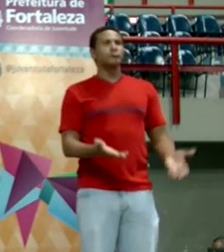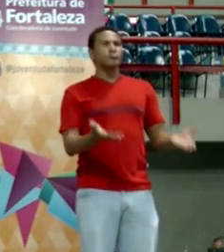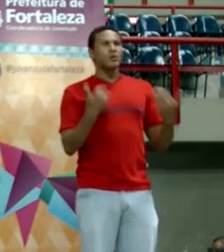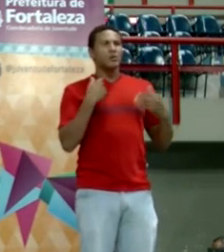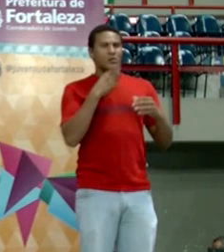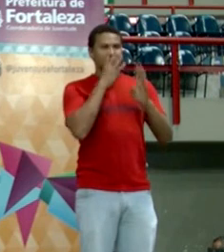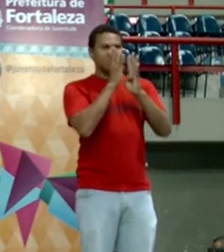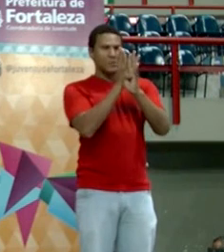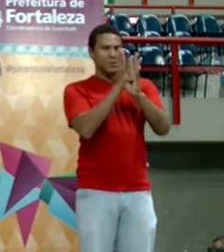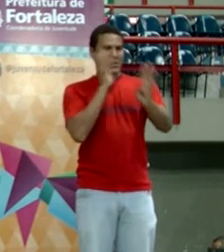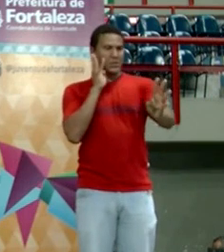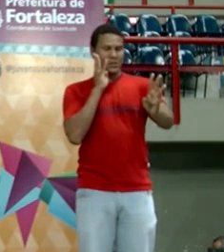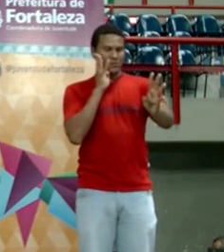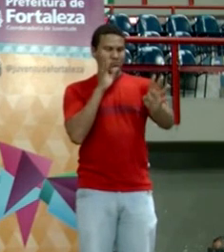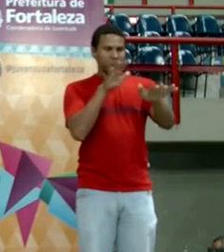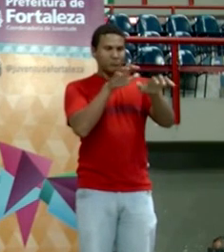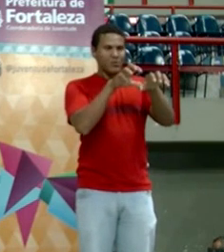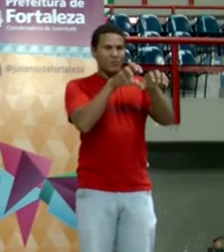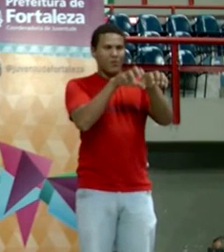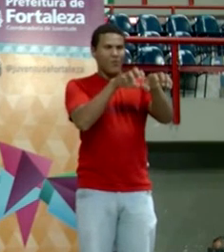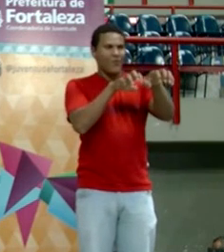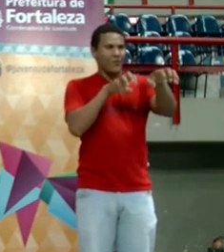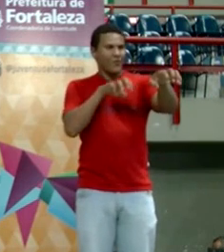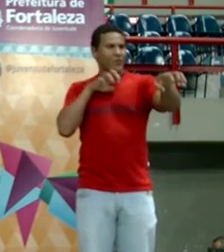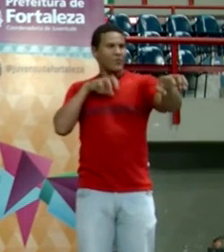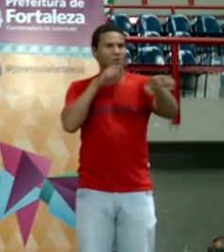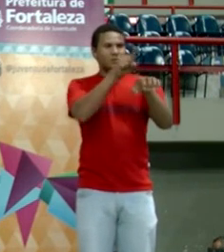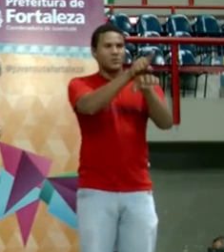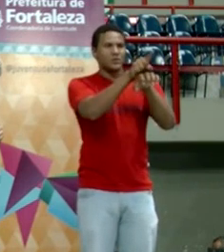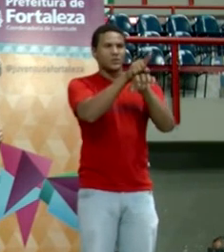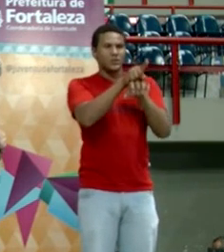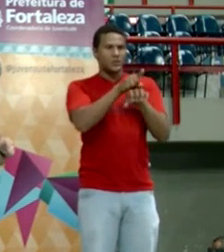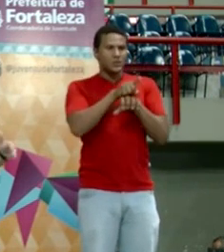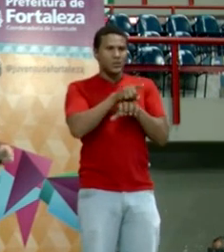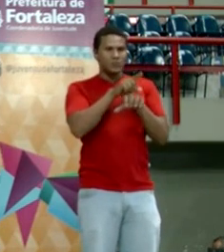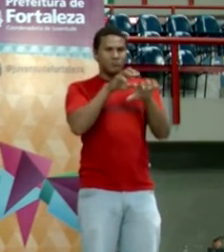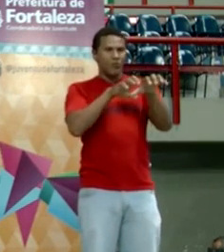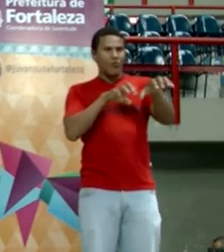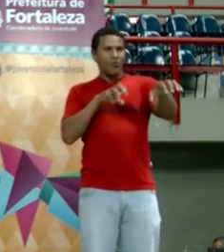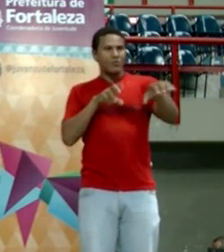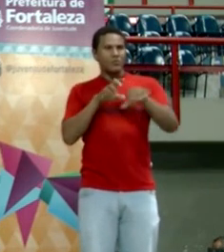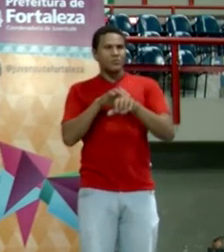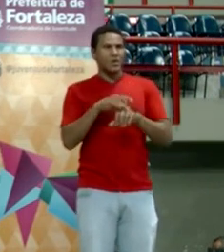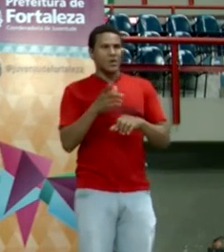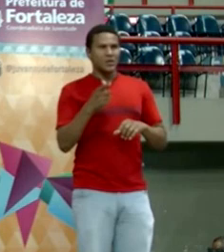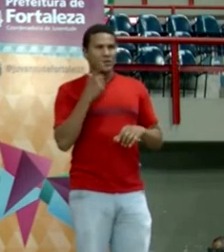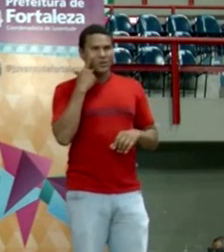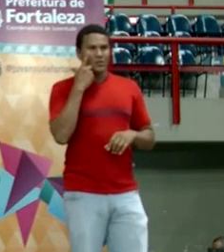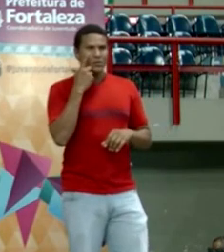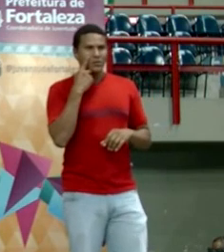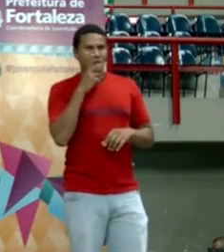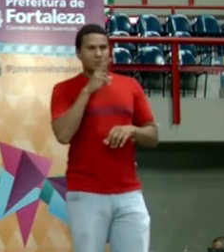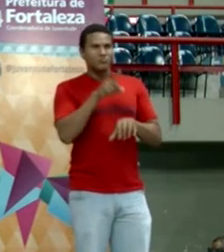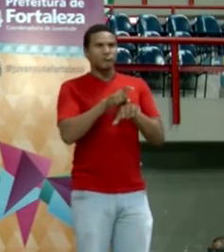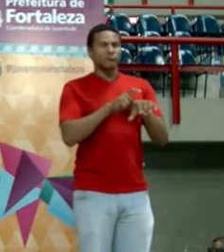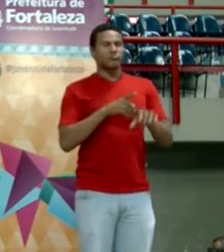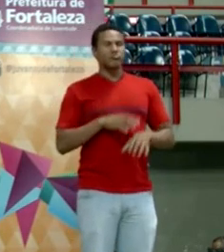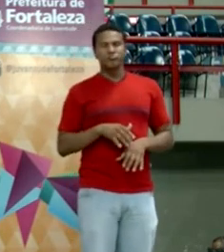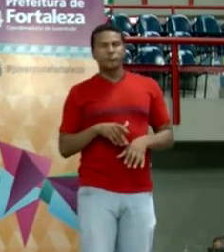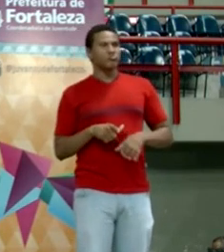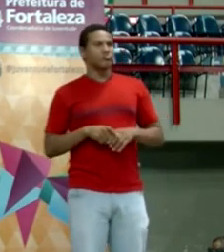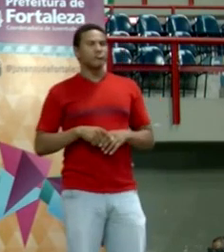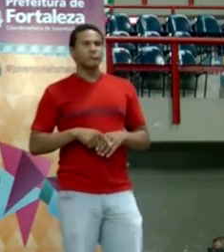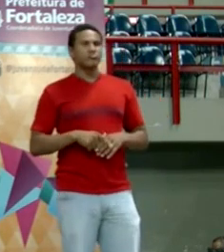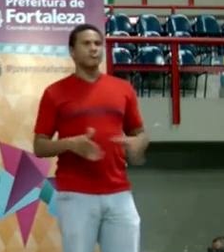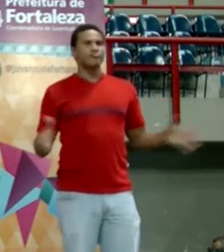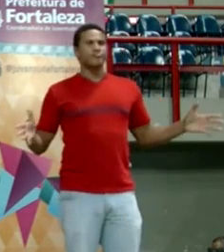Fileira de tanque. Os tanques não quiseram atropelar ele na frente de todo mundo. Quiseram passar de lado. Ele fez só assim, ó. Pá. E não deixou